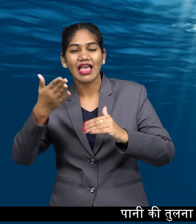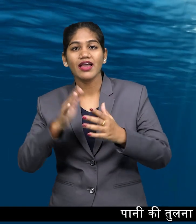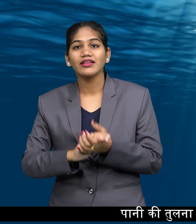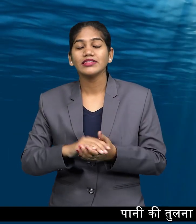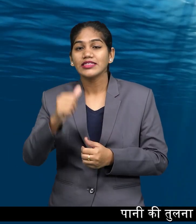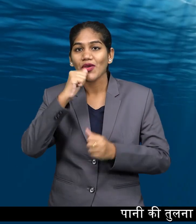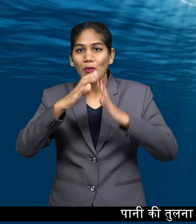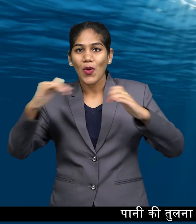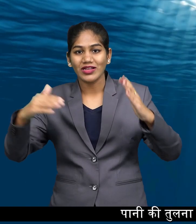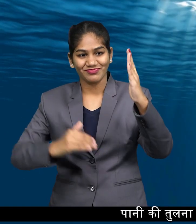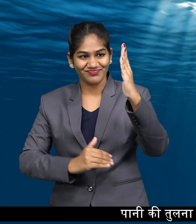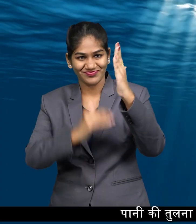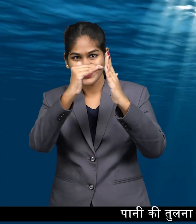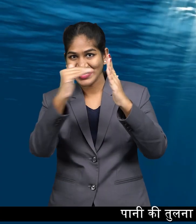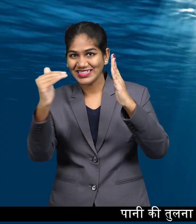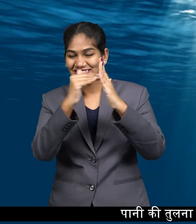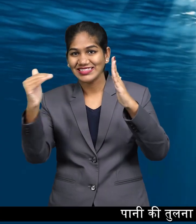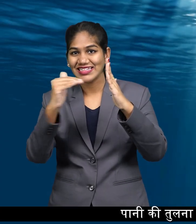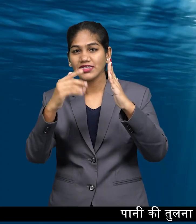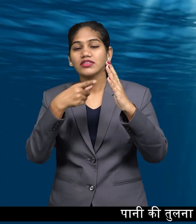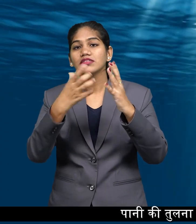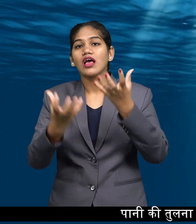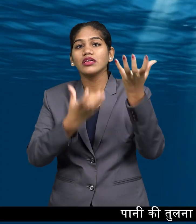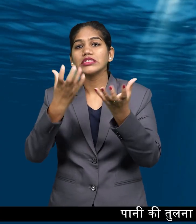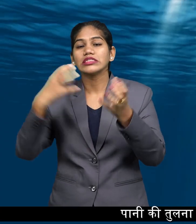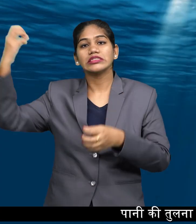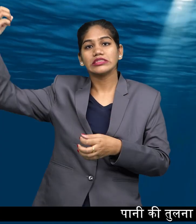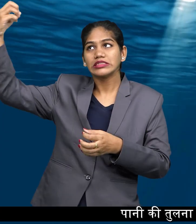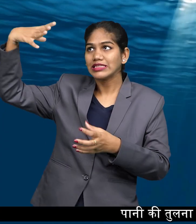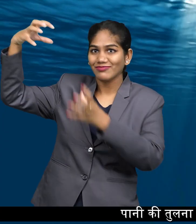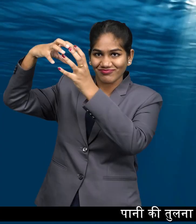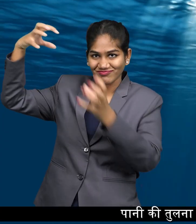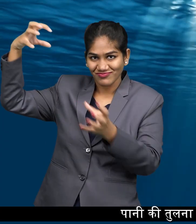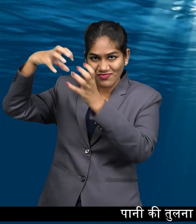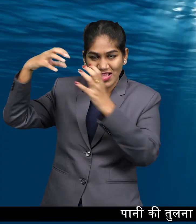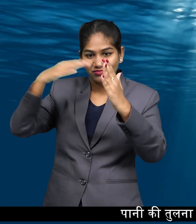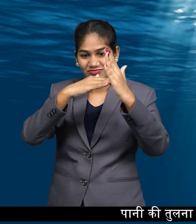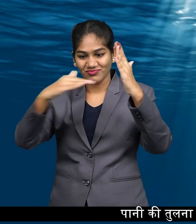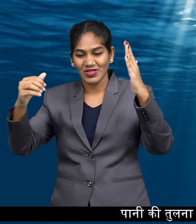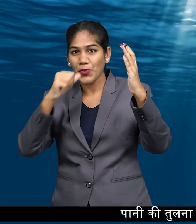पानी की तुलना में ठंडा होगा, जो सूर्य द्वारा गर्म हो जाता है।